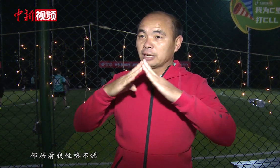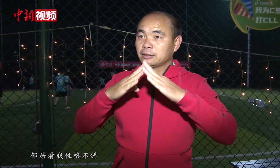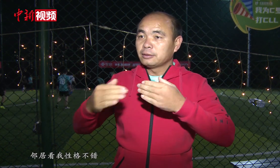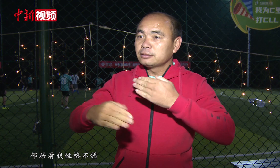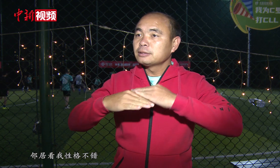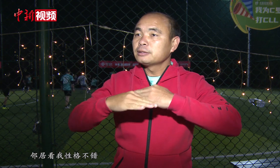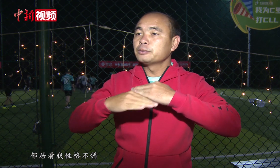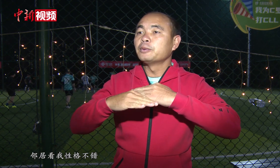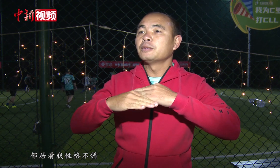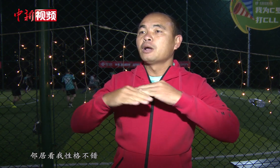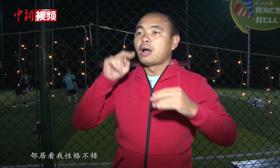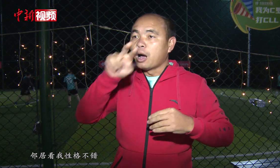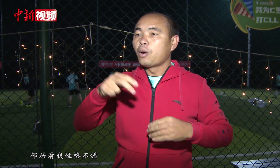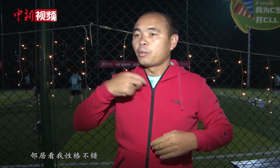邻居看我性格不错，